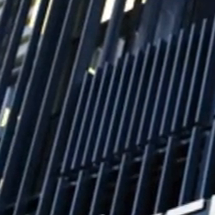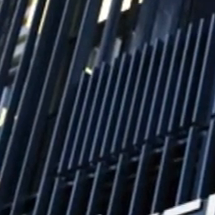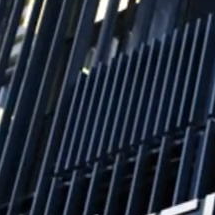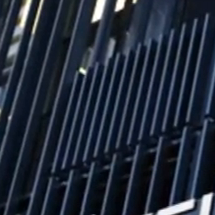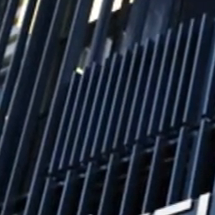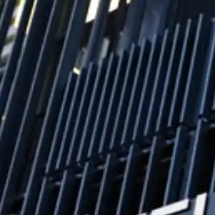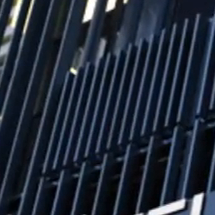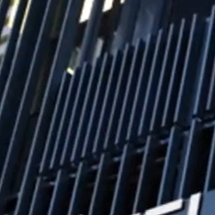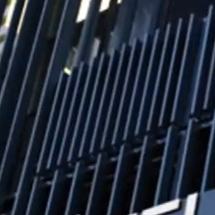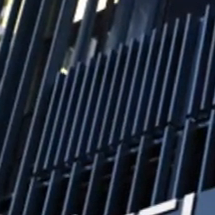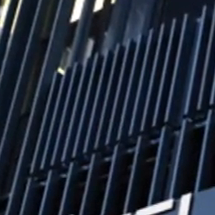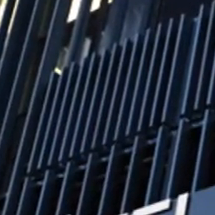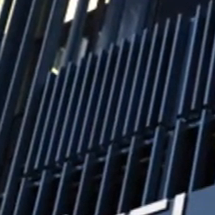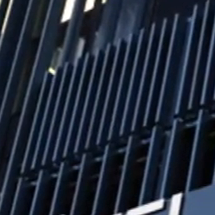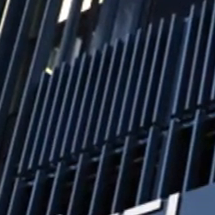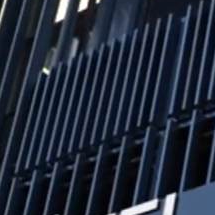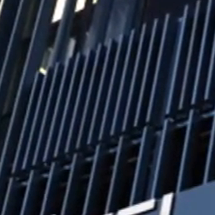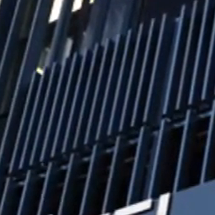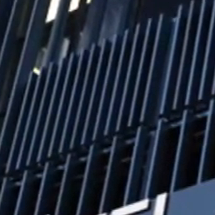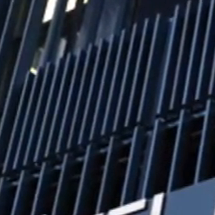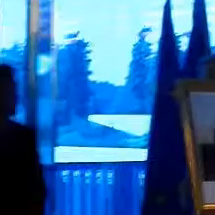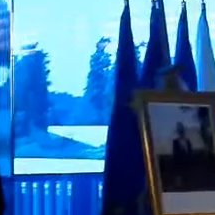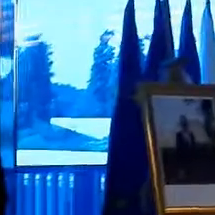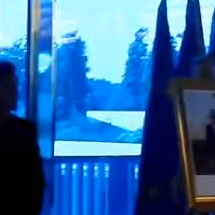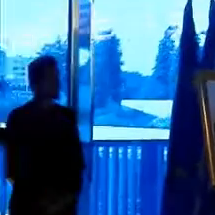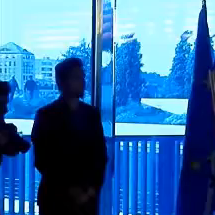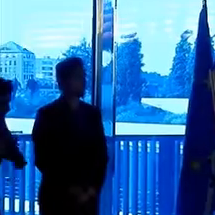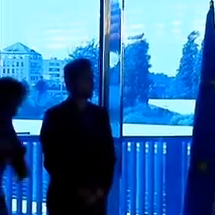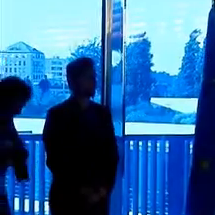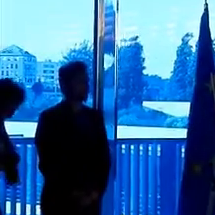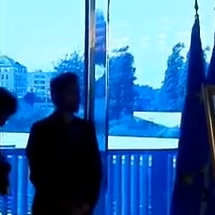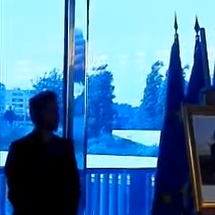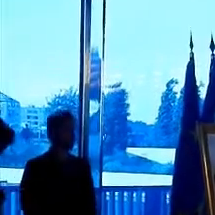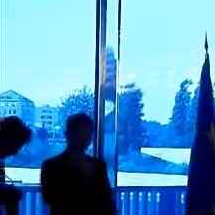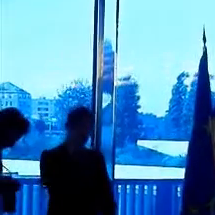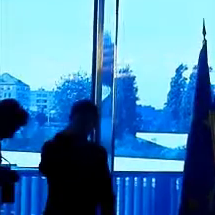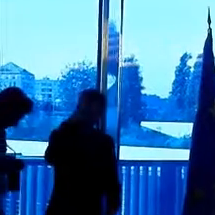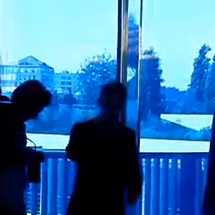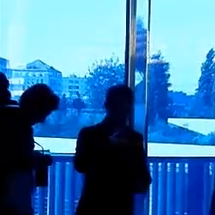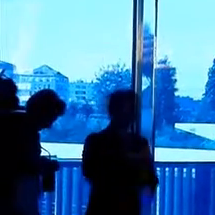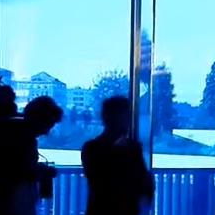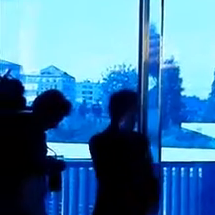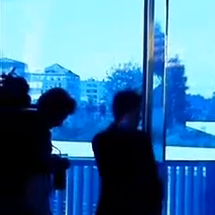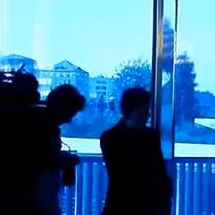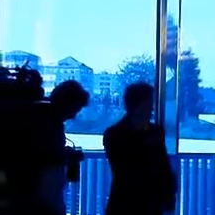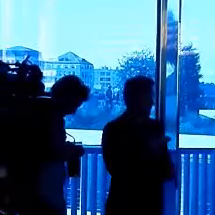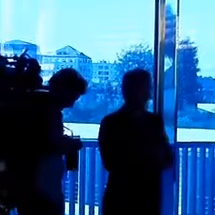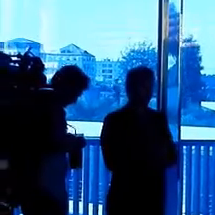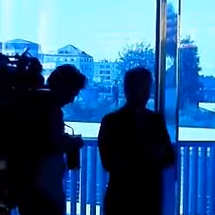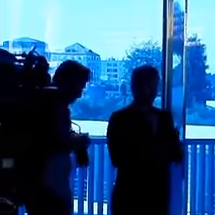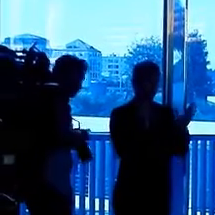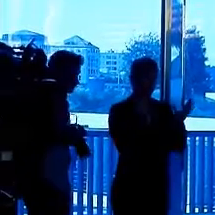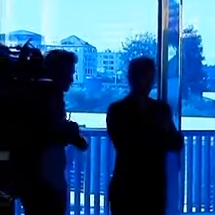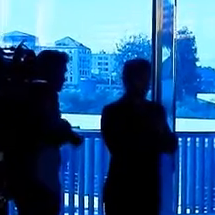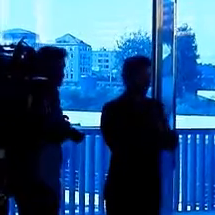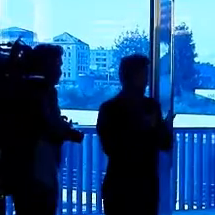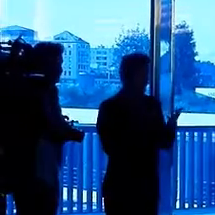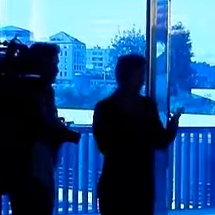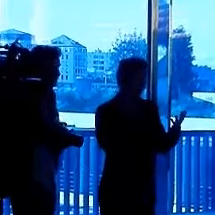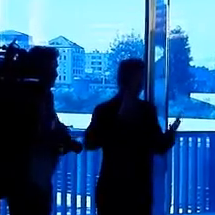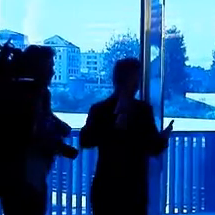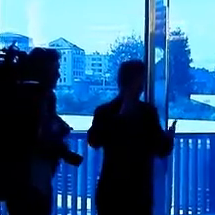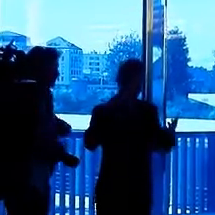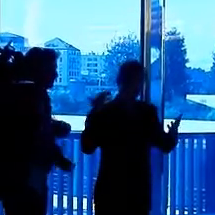L is for the way you look. Vincent Bruno, ce jour, vous l'avez rêvé.